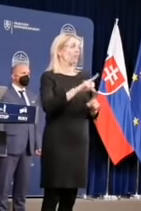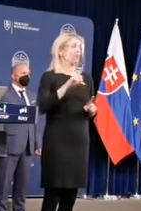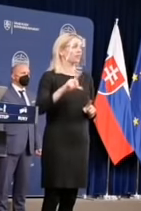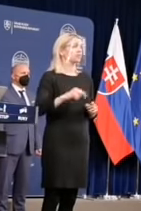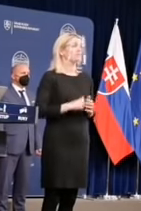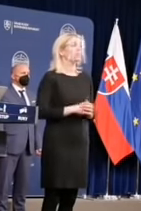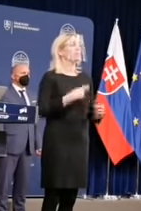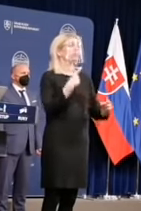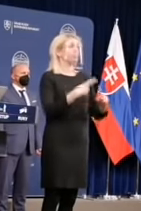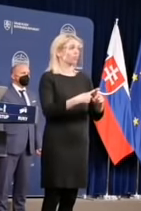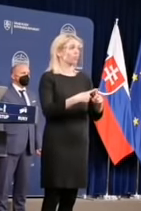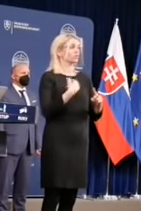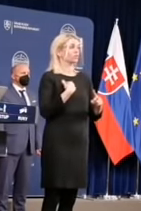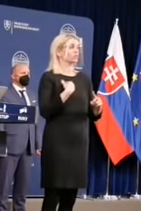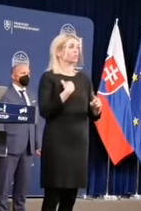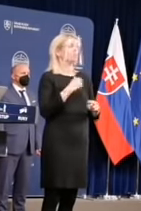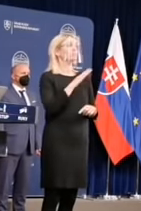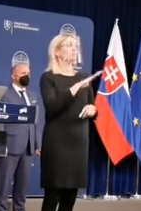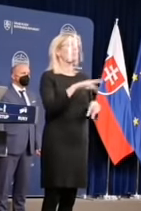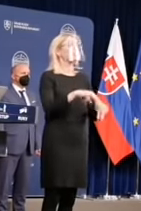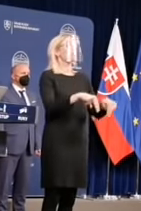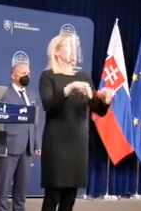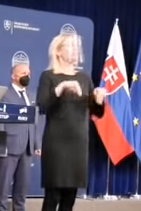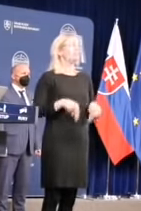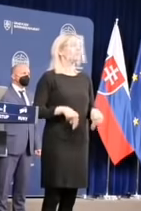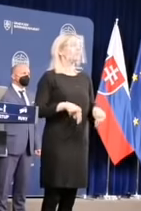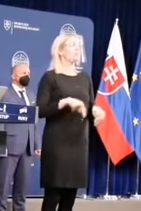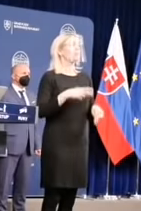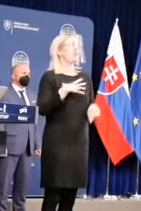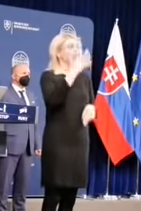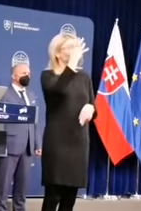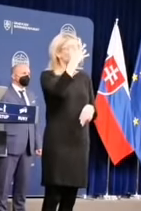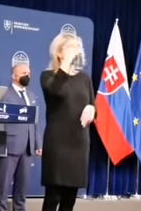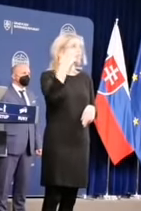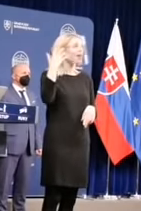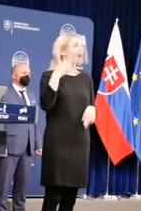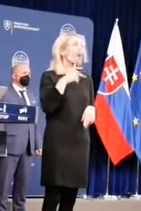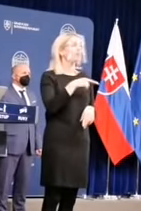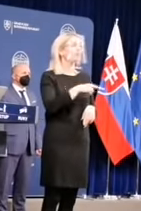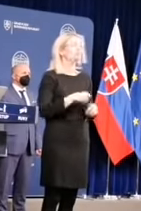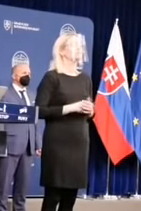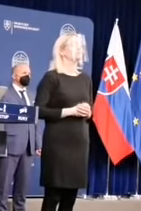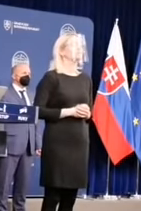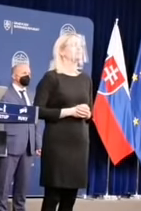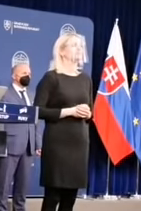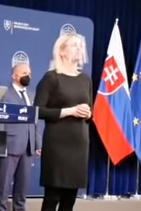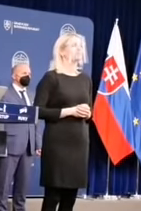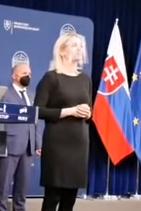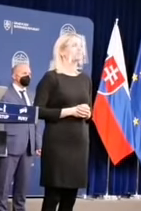Taktiež prijímame ponuku na odchod Juraja Šeligu z postu podpredsedu Národnej rady Slovenskej republiky.